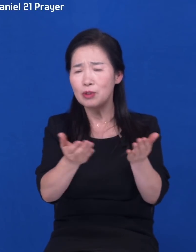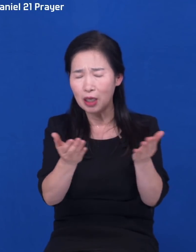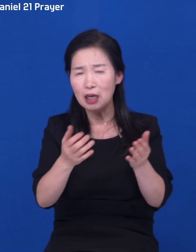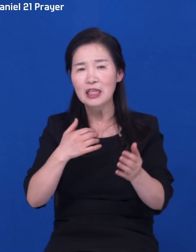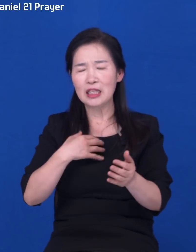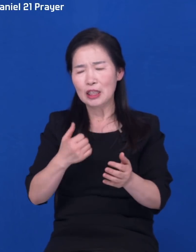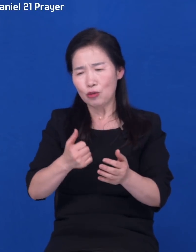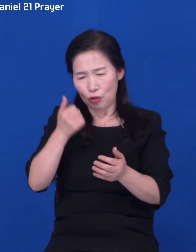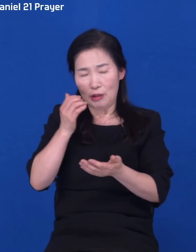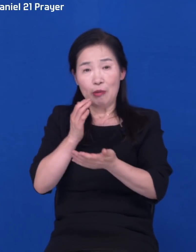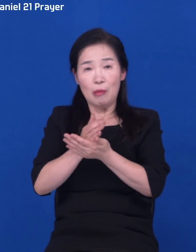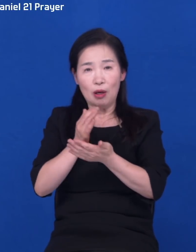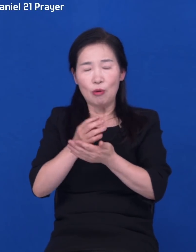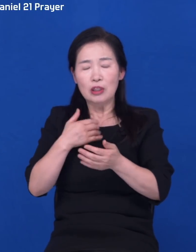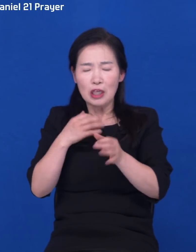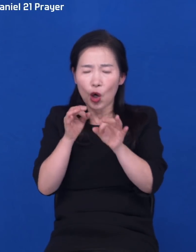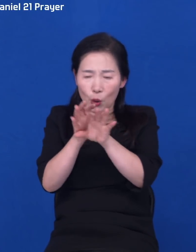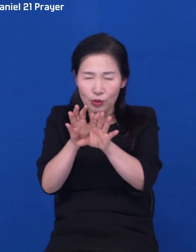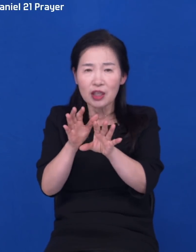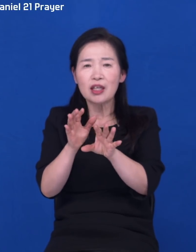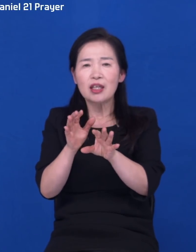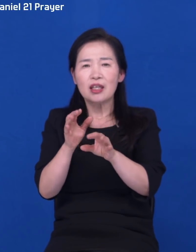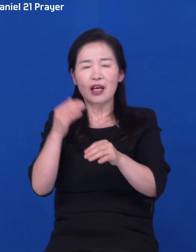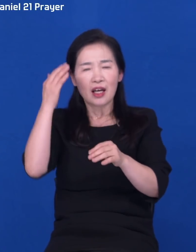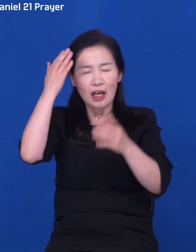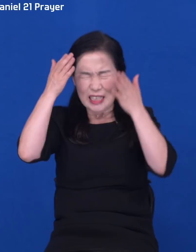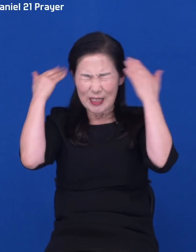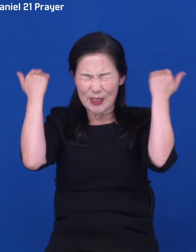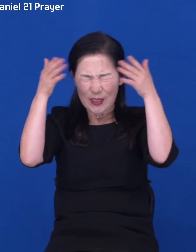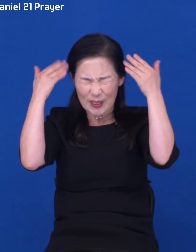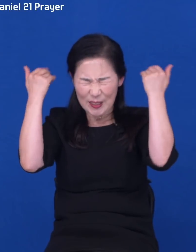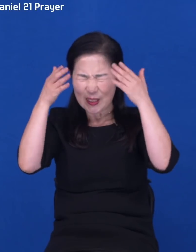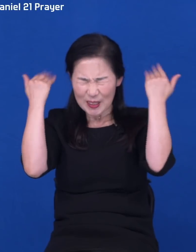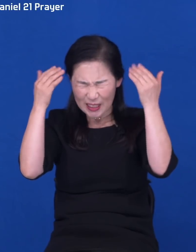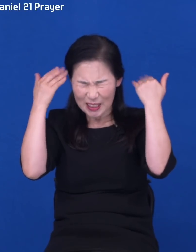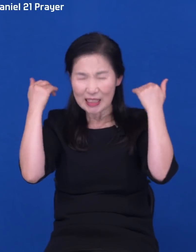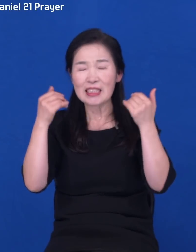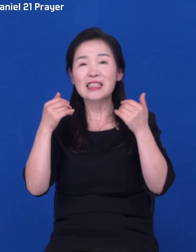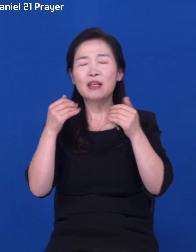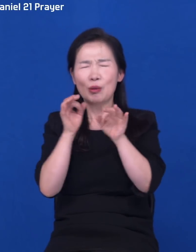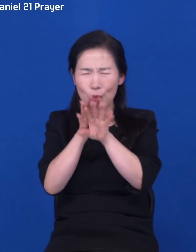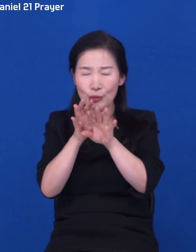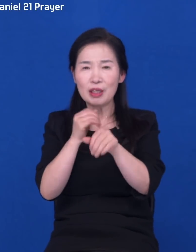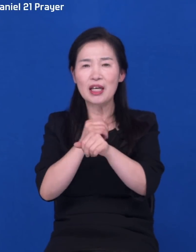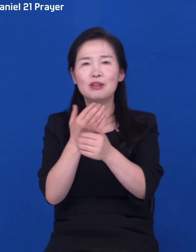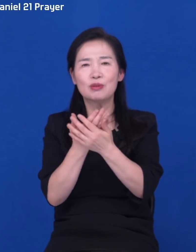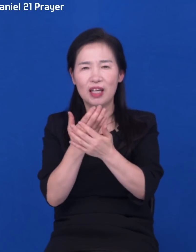좀 없애주세요. 뇌를 그냥 아예 그냥 죽여주세요. 뭐 이렇게 기도를 몇 번